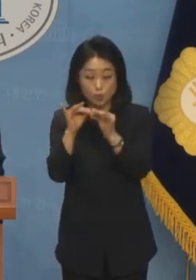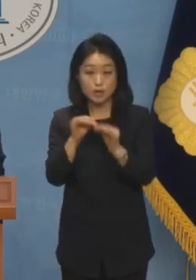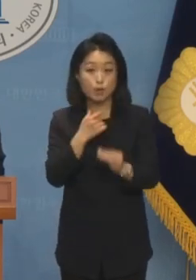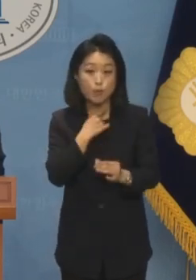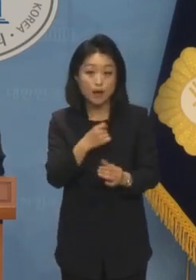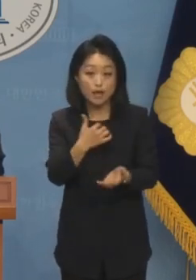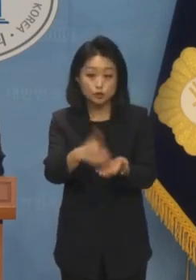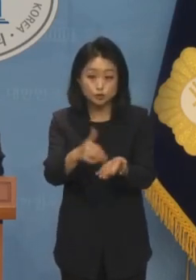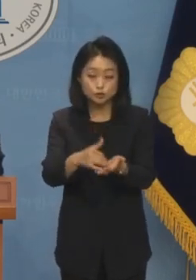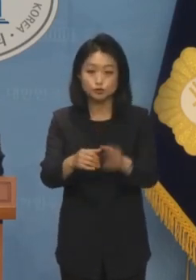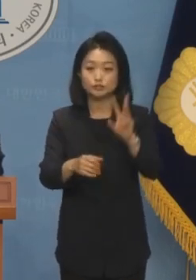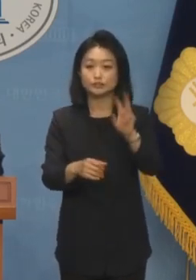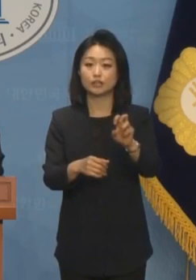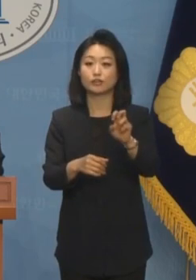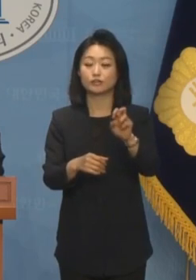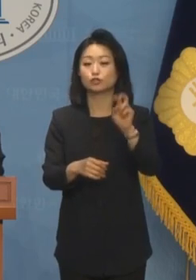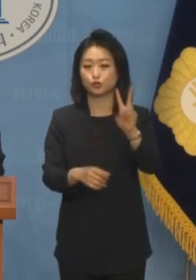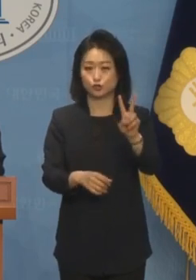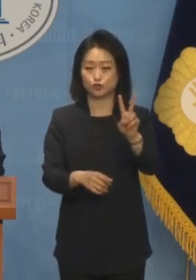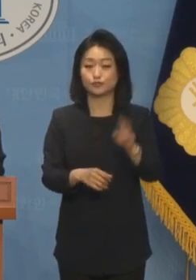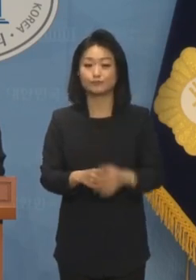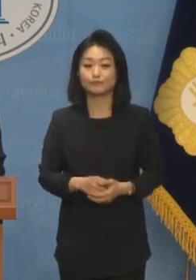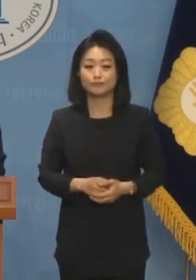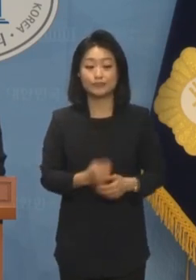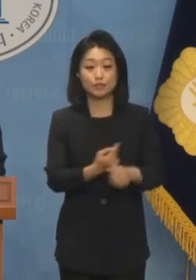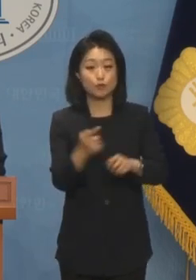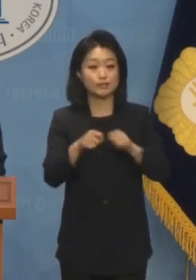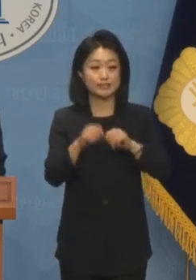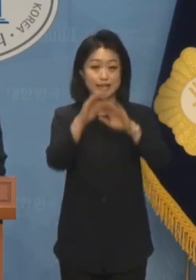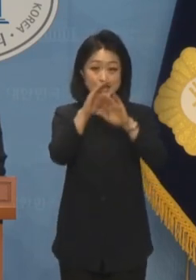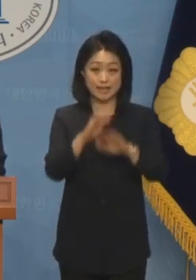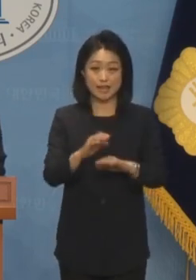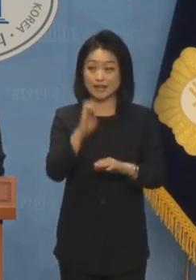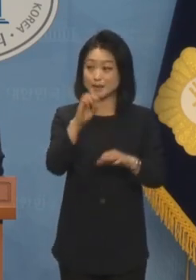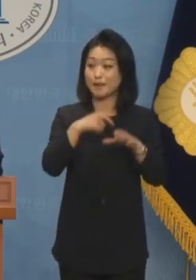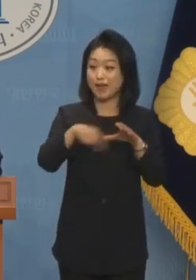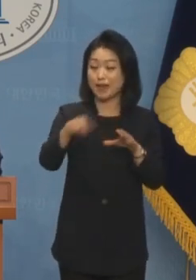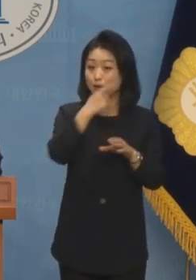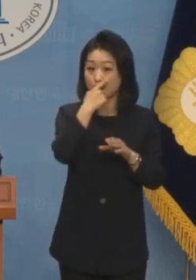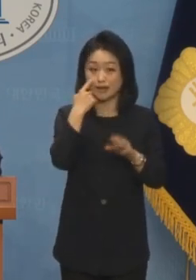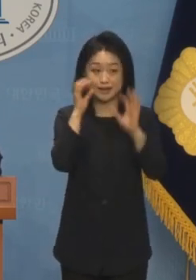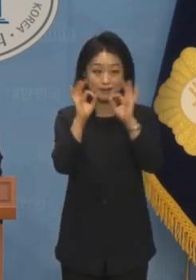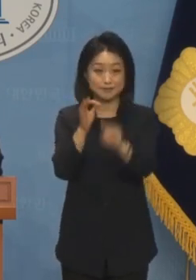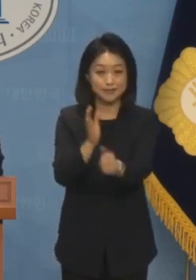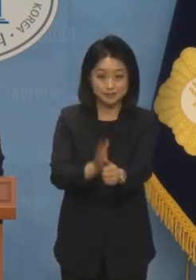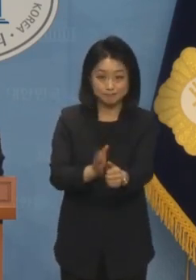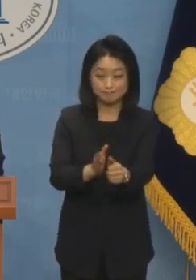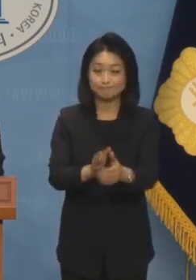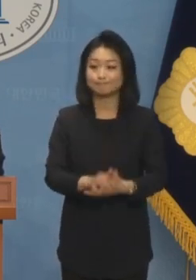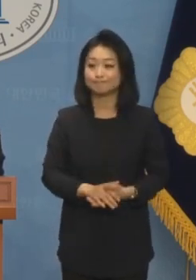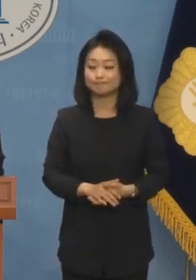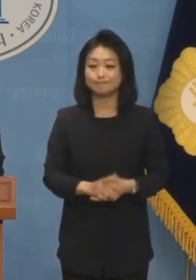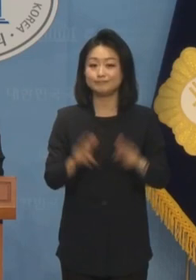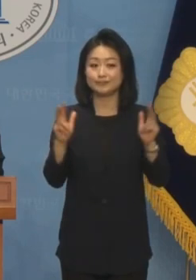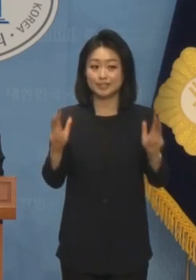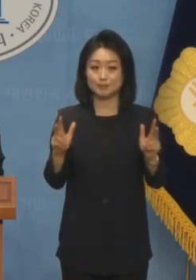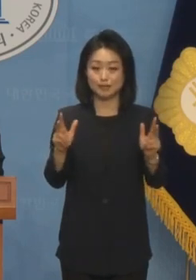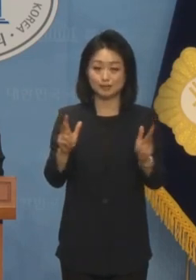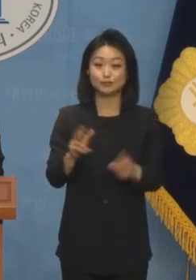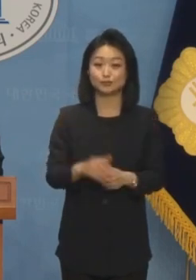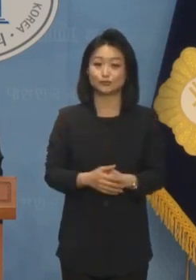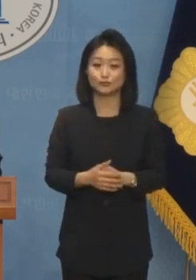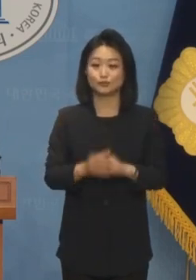청원은 총 32건입니다. 기타 상세한 사항은 이메일을 참고해 주시기 바랍니다. 이상으로 이번 주 정리의